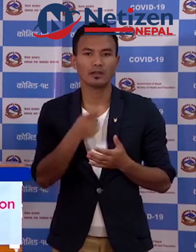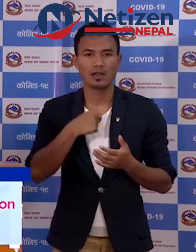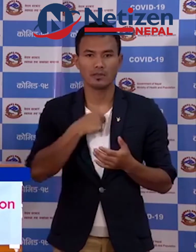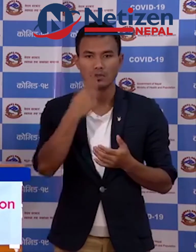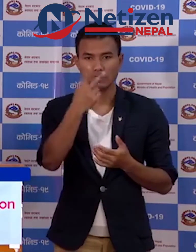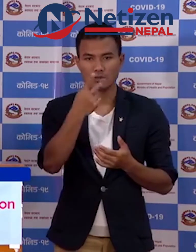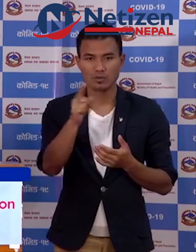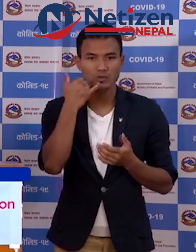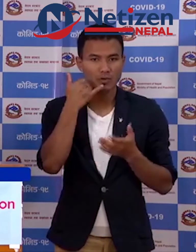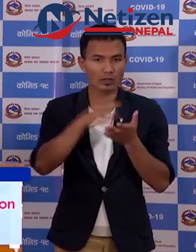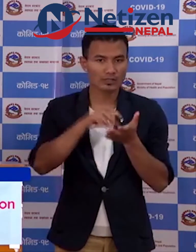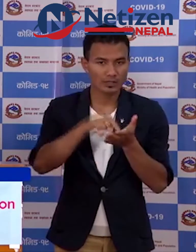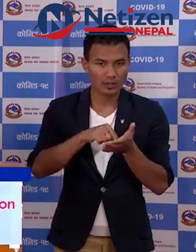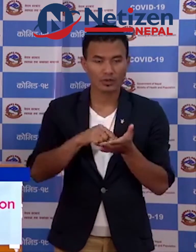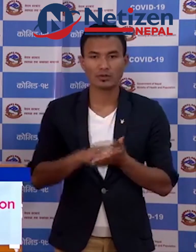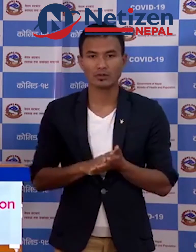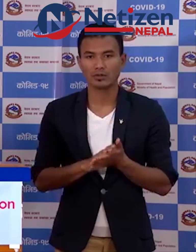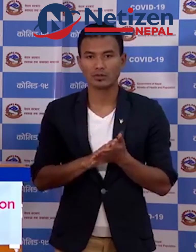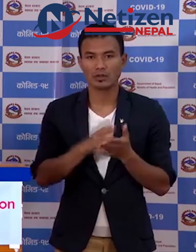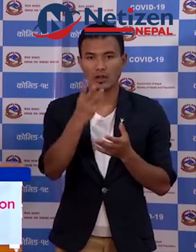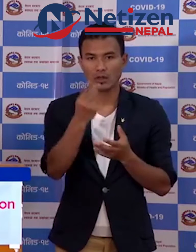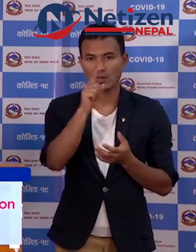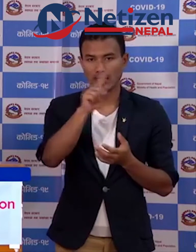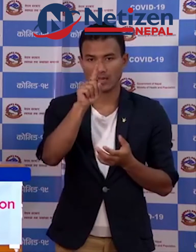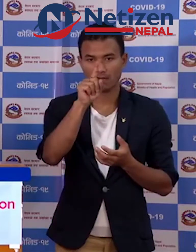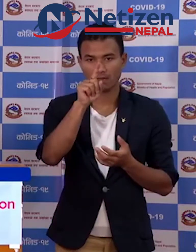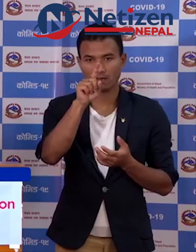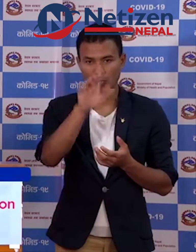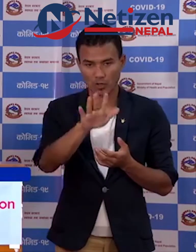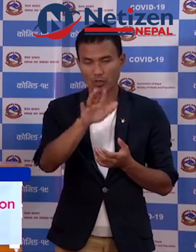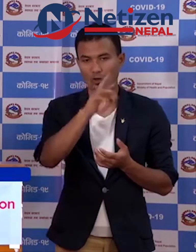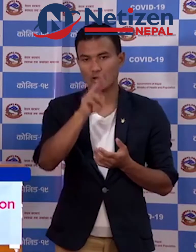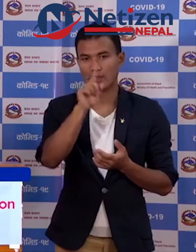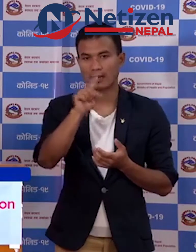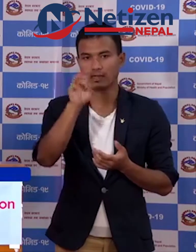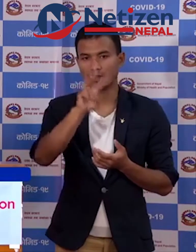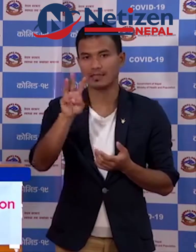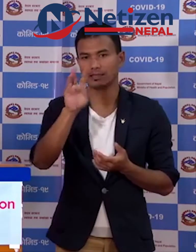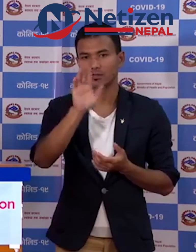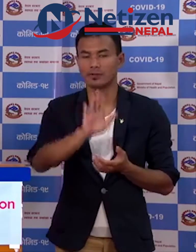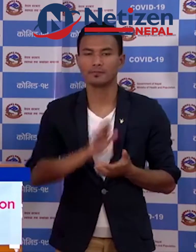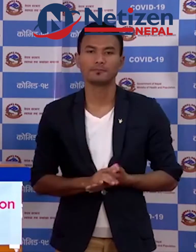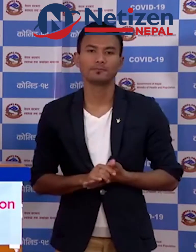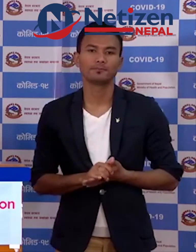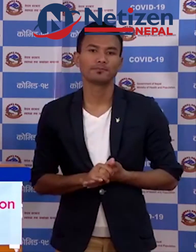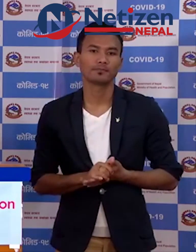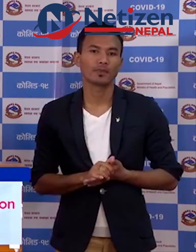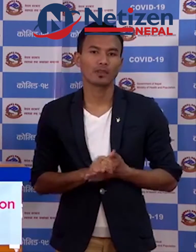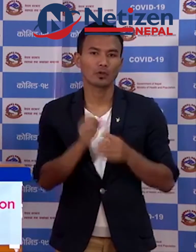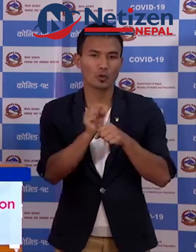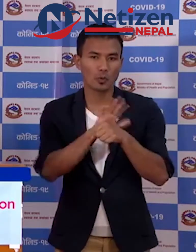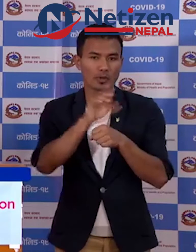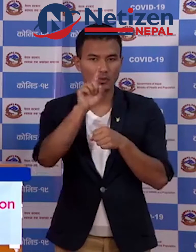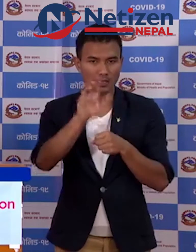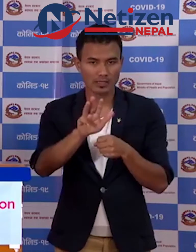हाम्रो दुईटा कल सेन्टर को नम्बर 1,115 र 1,133 रहेको छ।